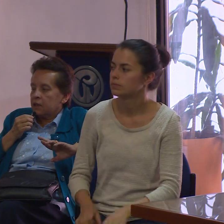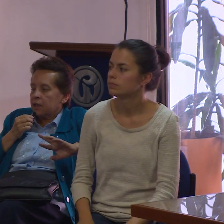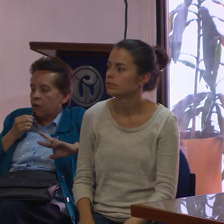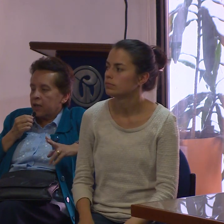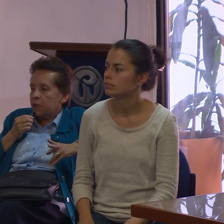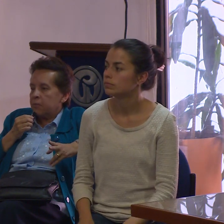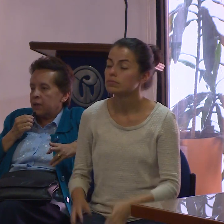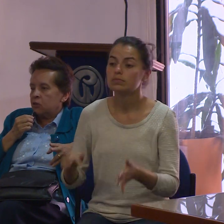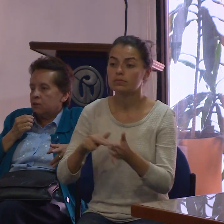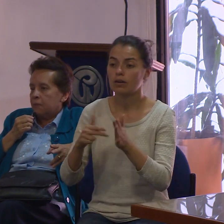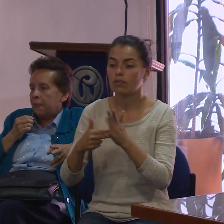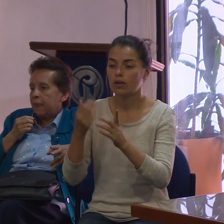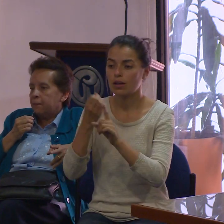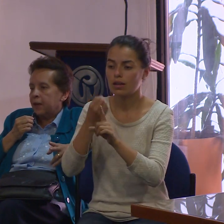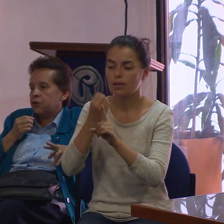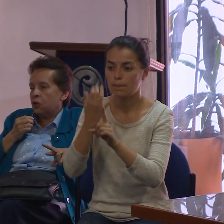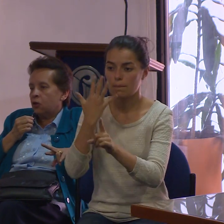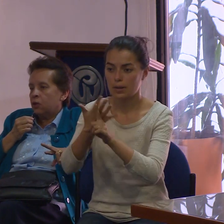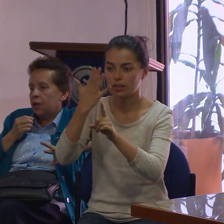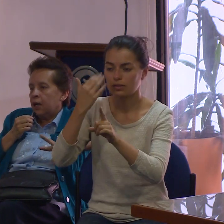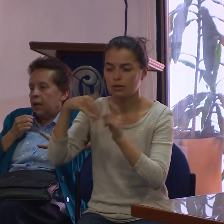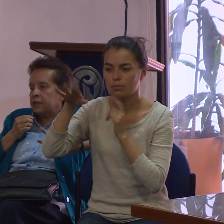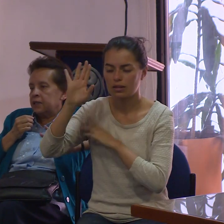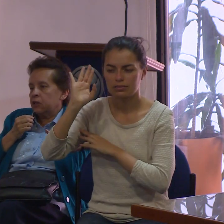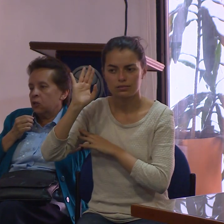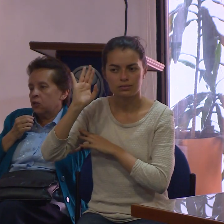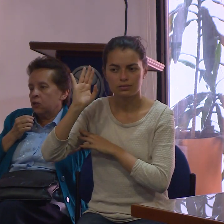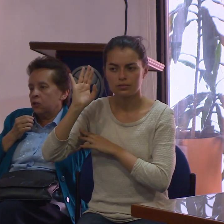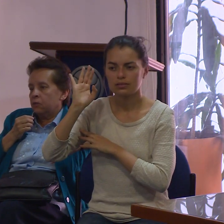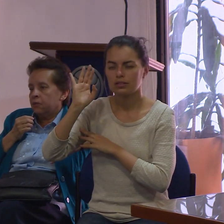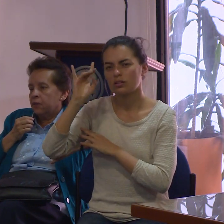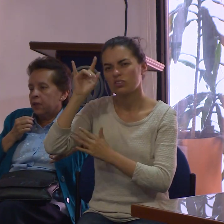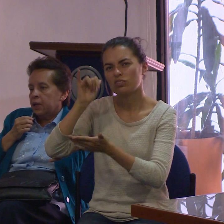Es decir, creo que el impacto mayor